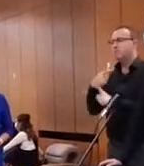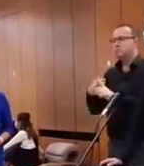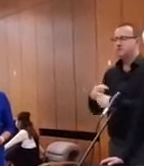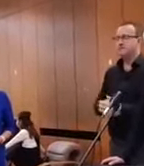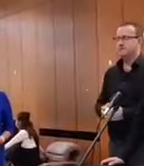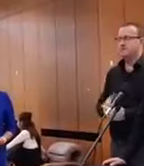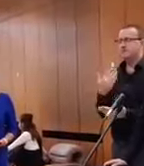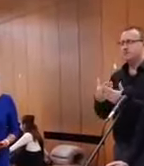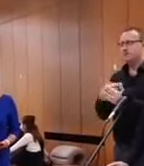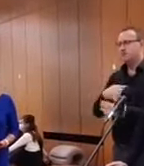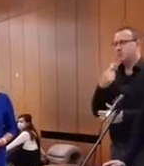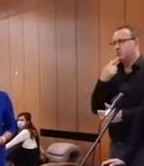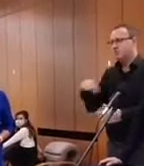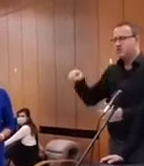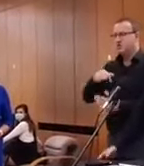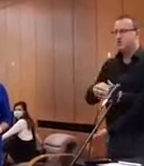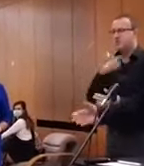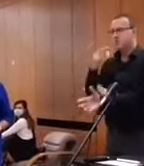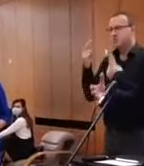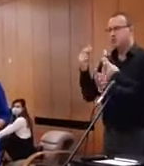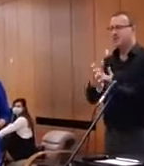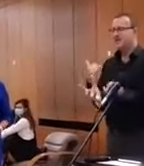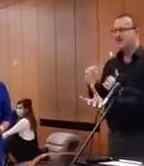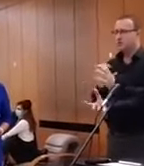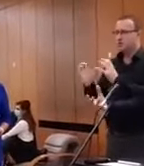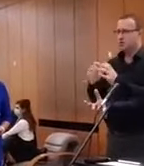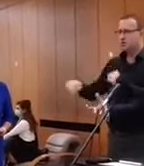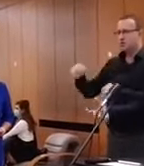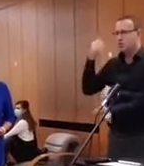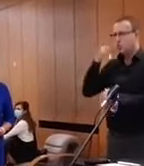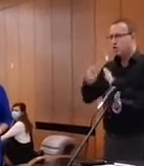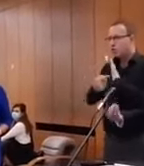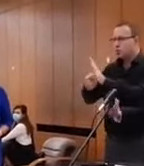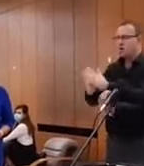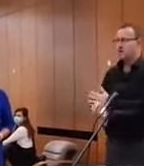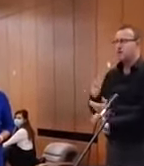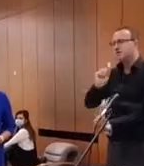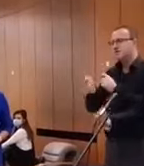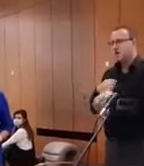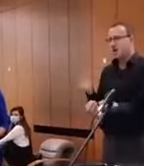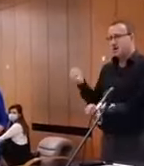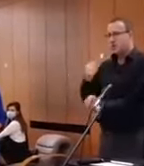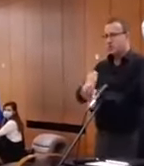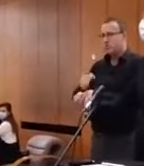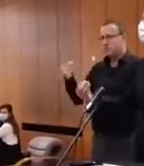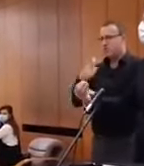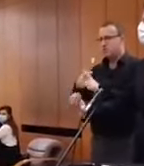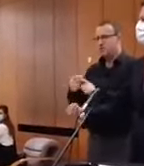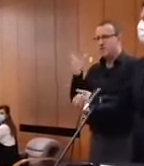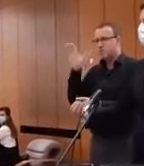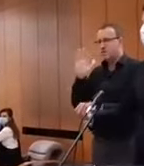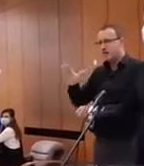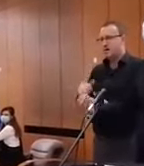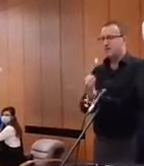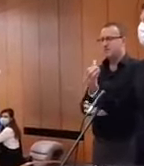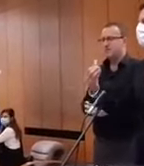Čiže preto sme hovorili o tom, že je veľmi dôležité, aby sme teraz komunikovali ľuďom a ukázali, že zmeny, ktoré prinášame, sú pozitívne a budú mať v